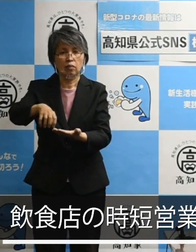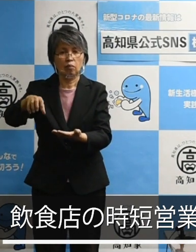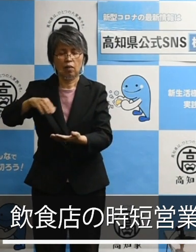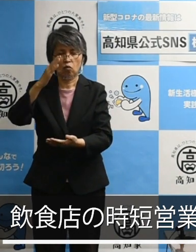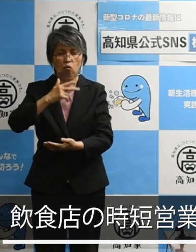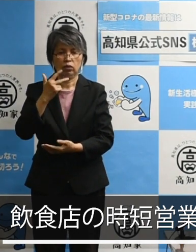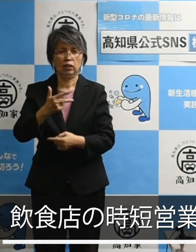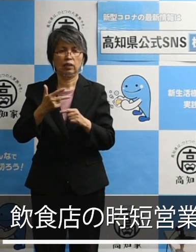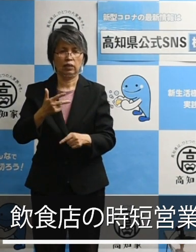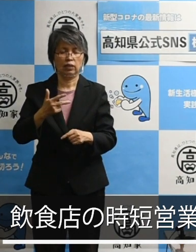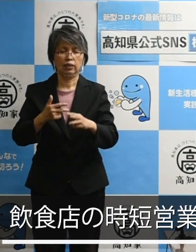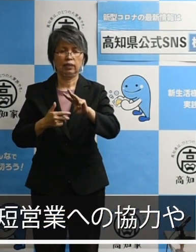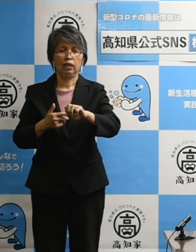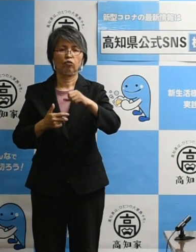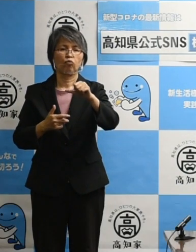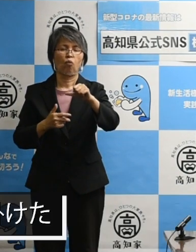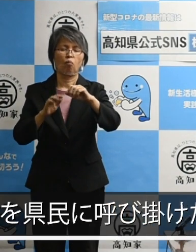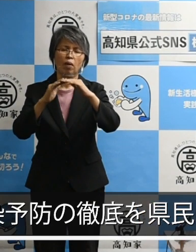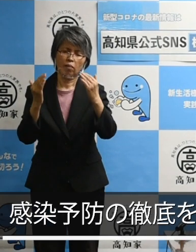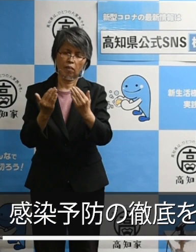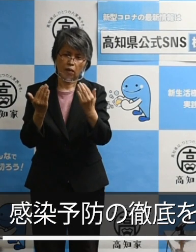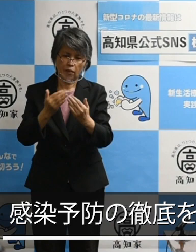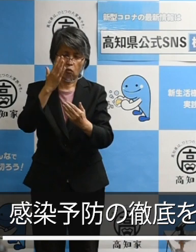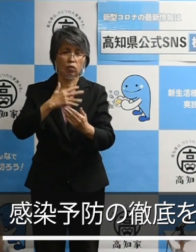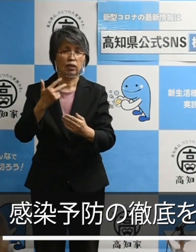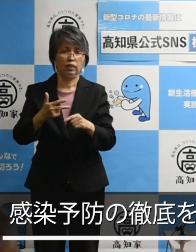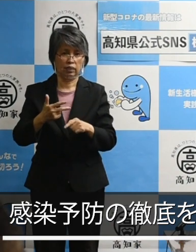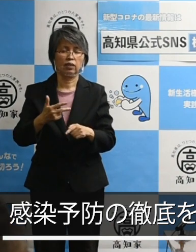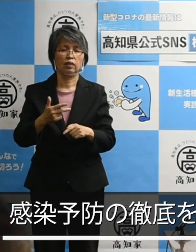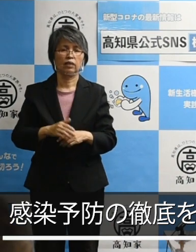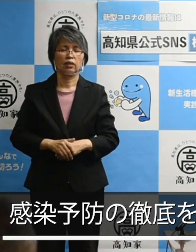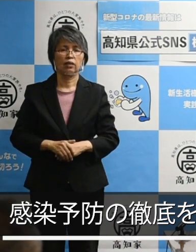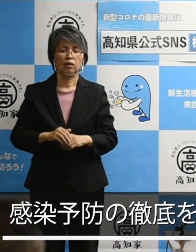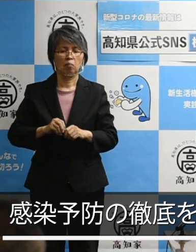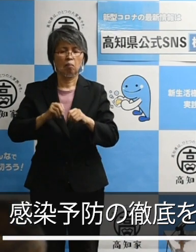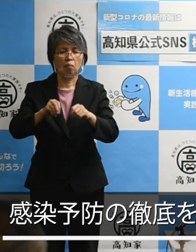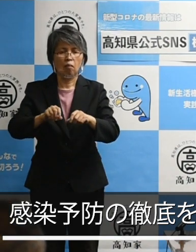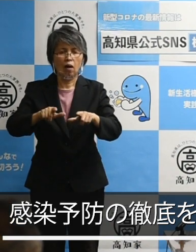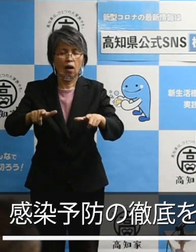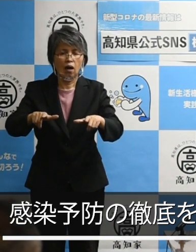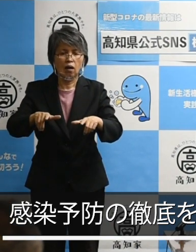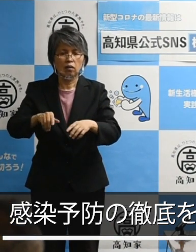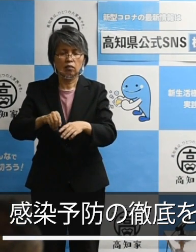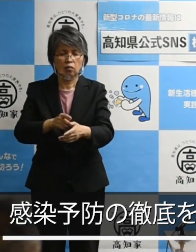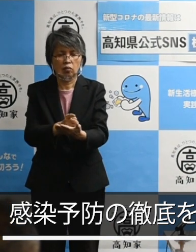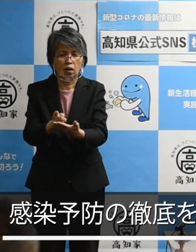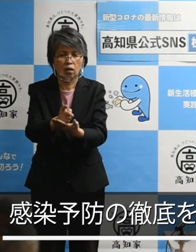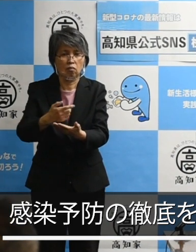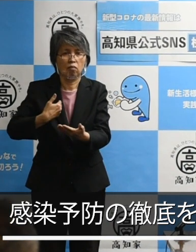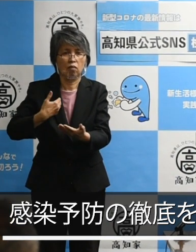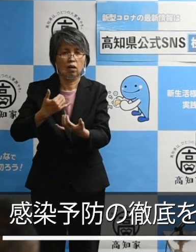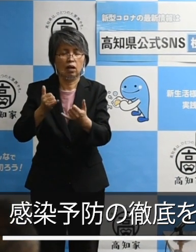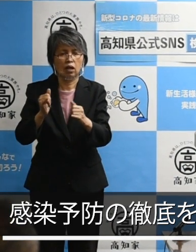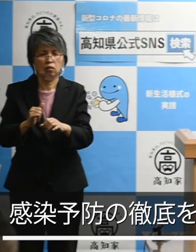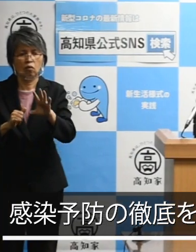保健所管内が35人、大半を占めております。そして感染経路の不明、このところ2桁の数字が